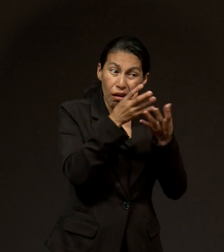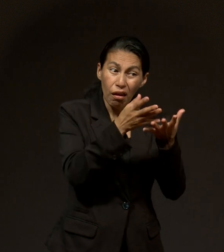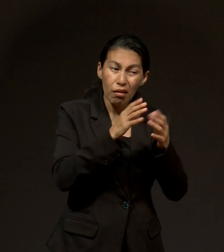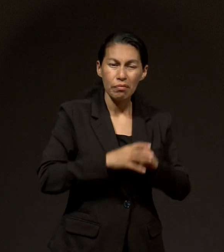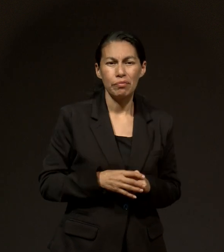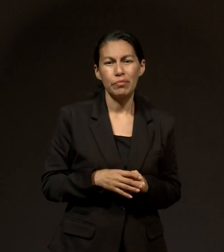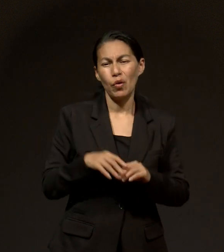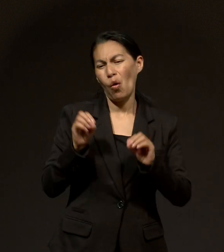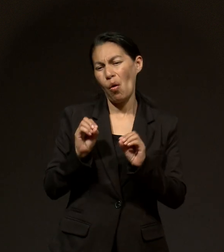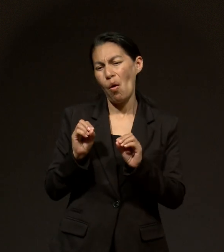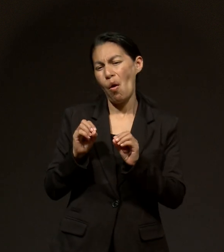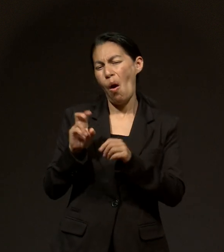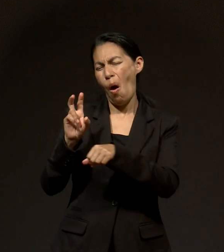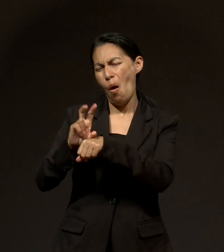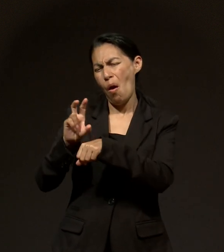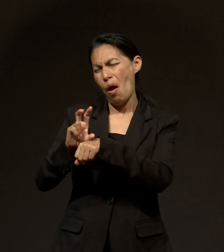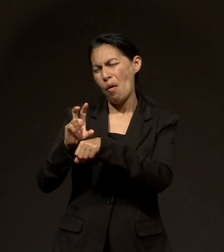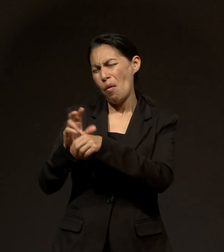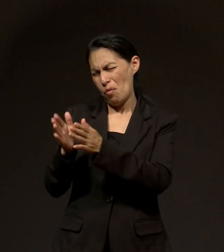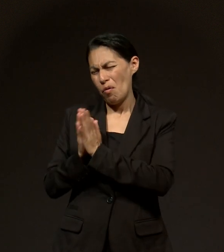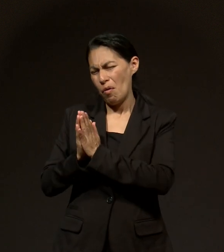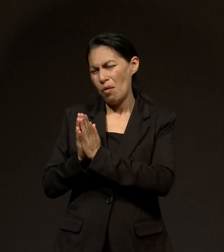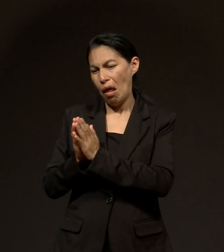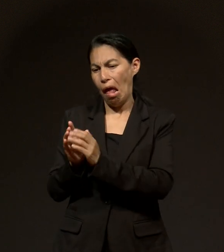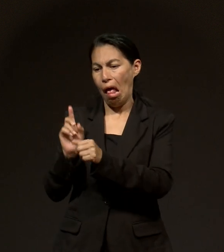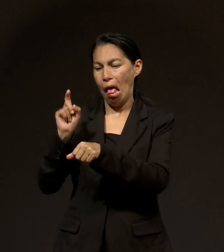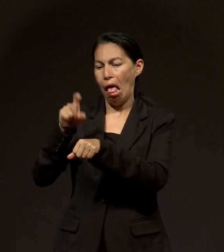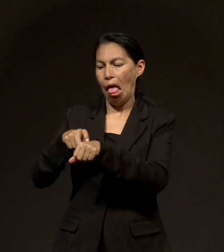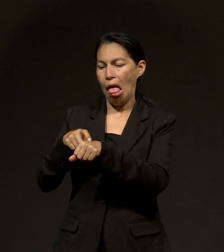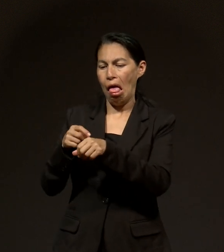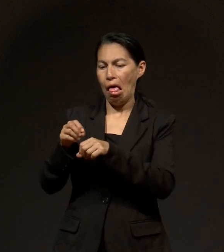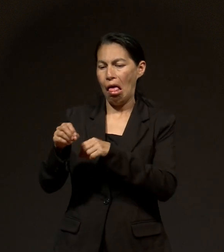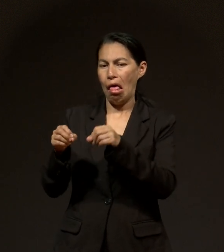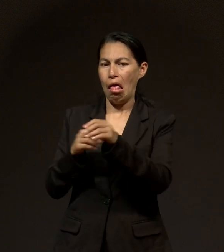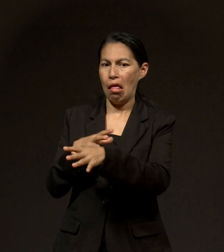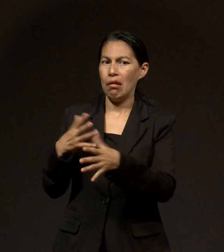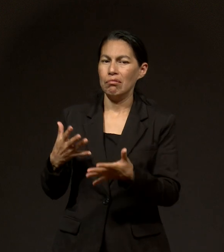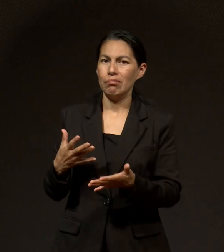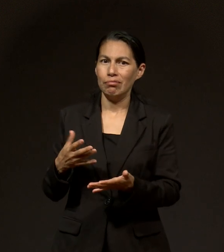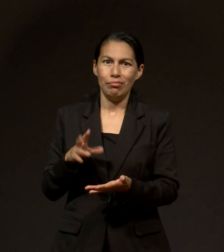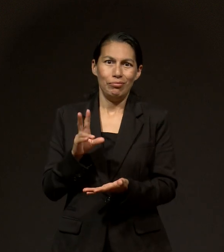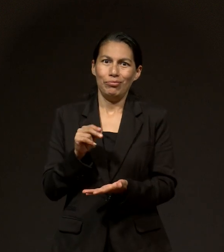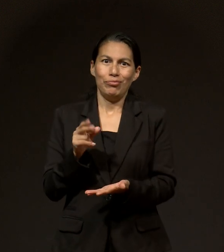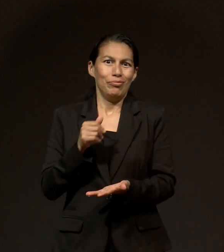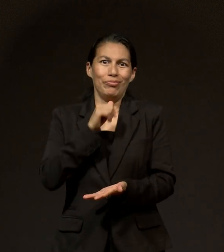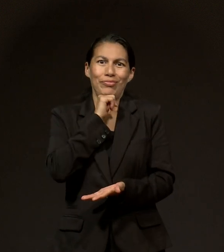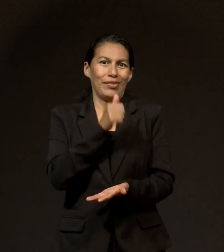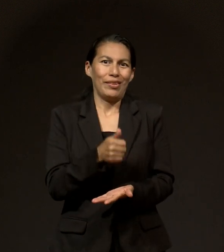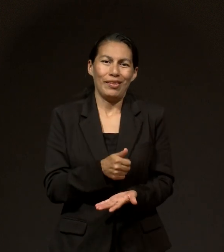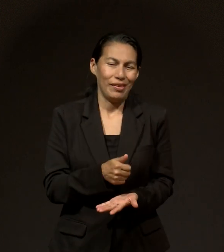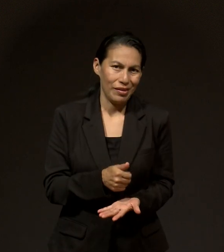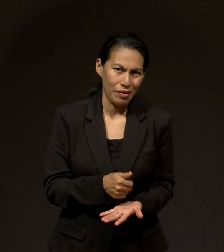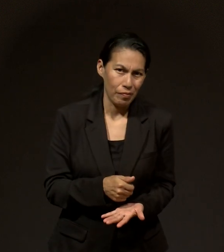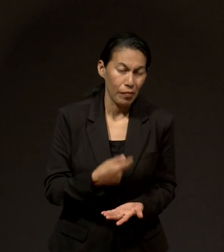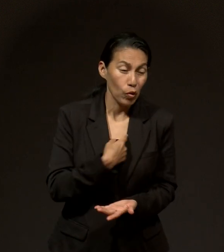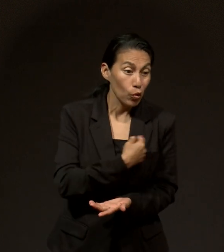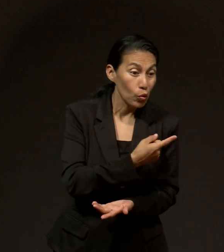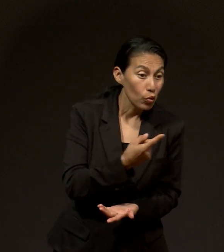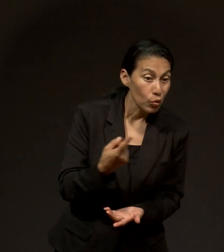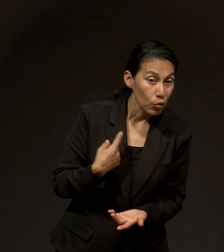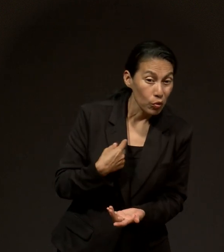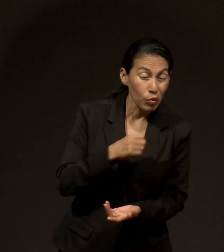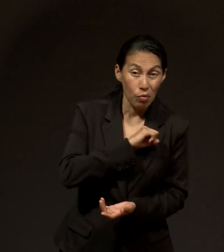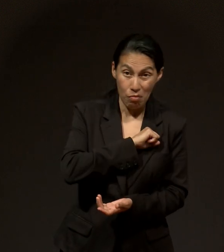le dará un alacrán o escorpión. Ninguno se nos ocurre hacer eso, ninguno. Pues, si